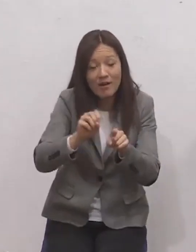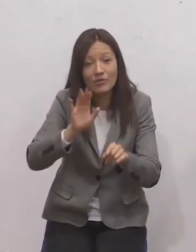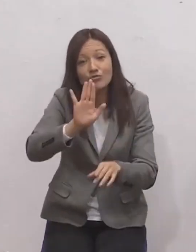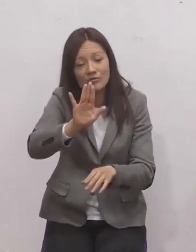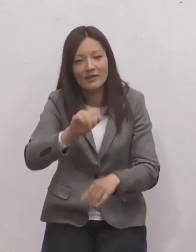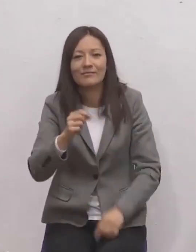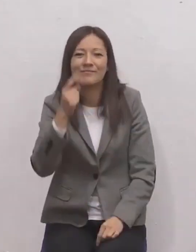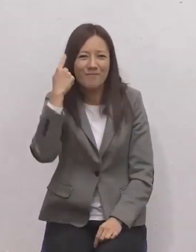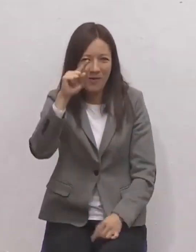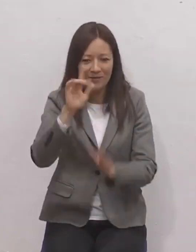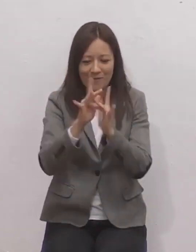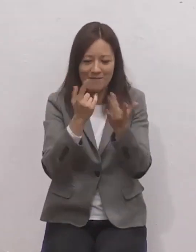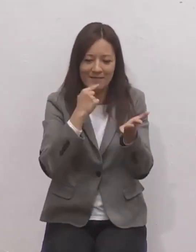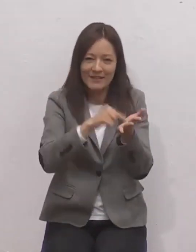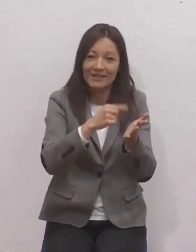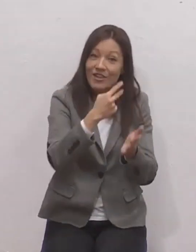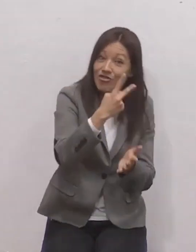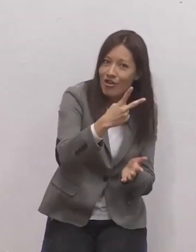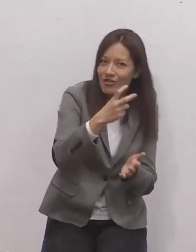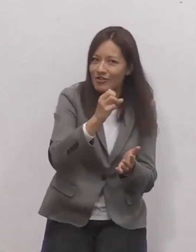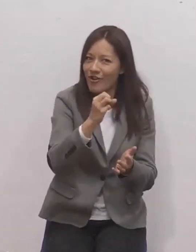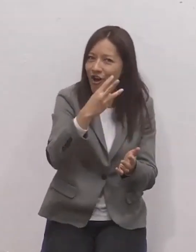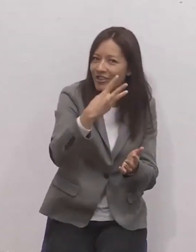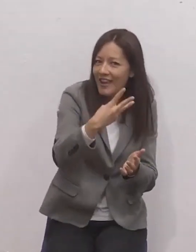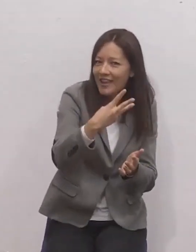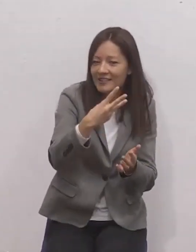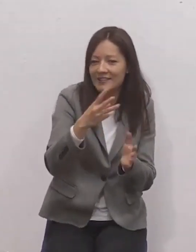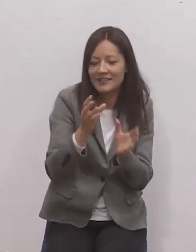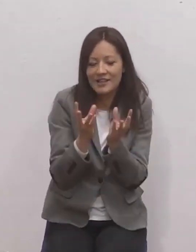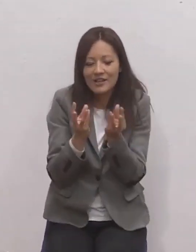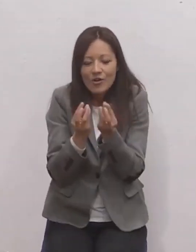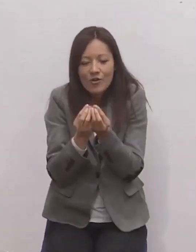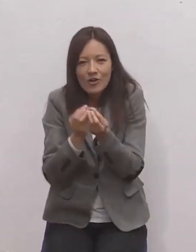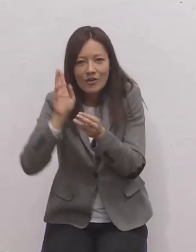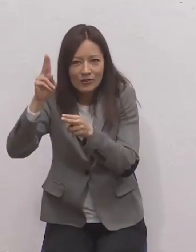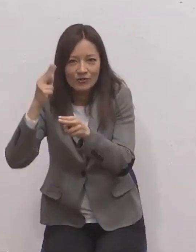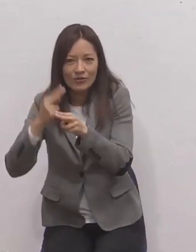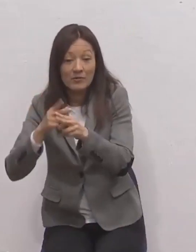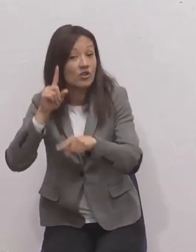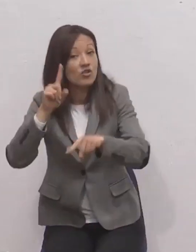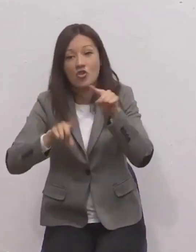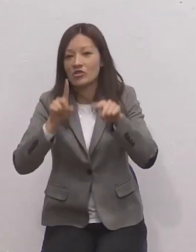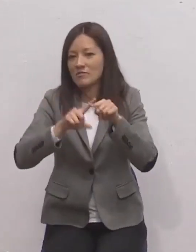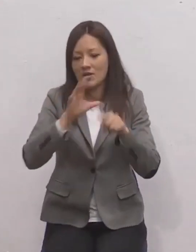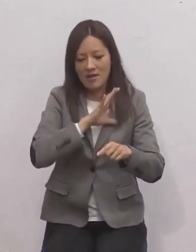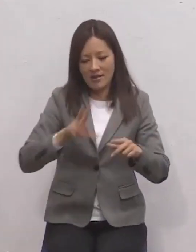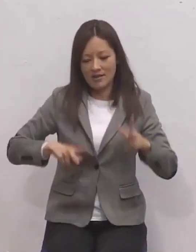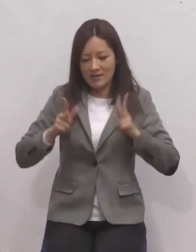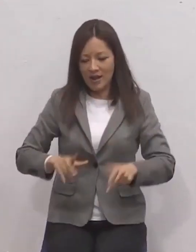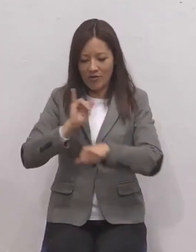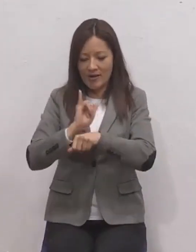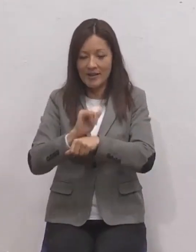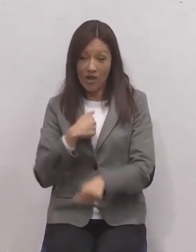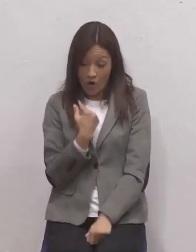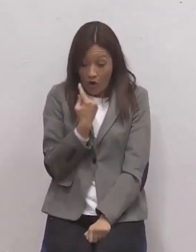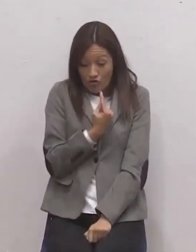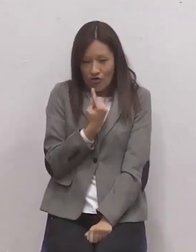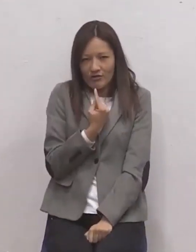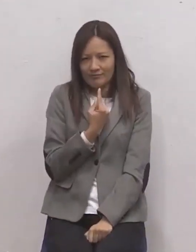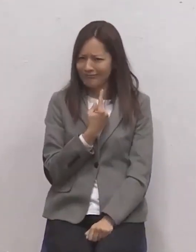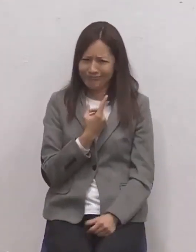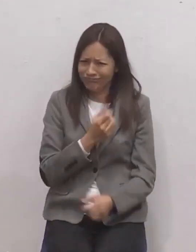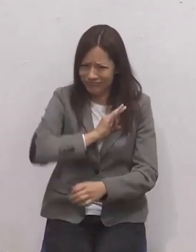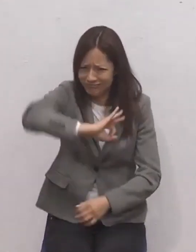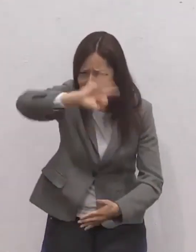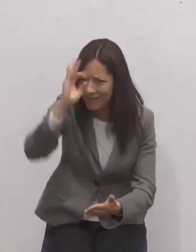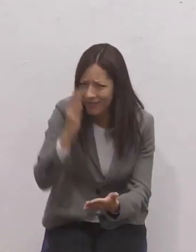reunidos en mi nombre. No se puede ser cristiano solo. ¿Entiende? Forever alone. Forever alone es una expresión en inglés de